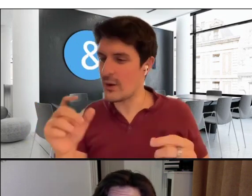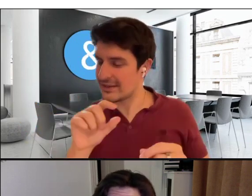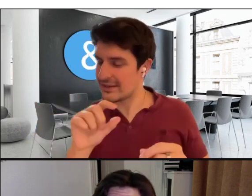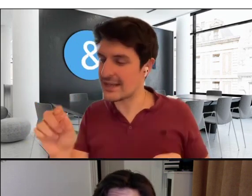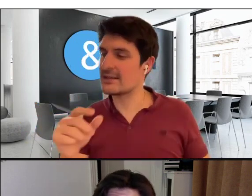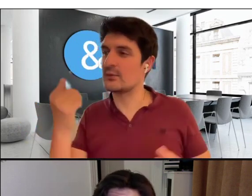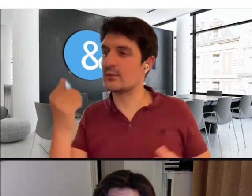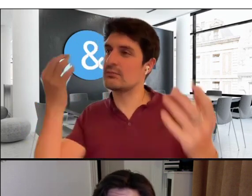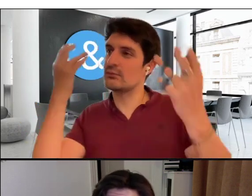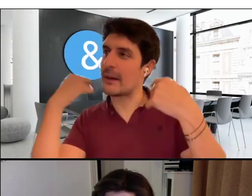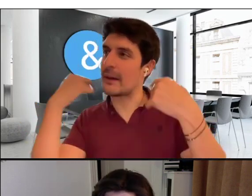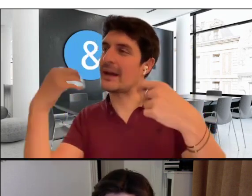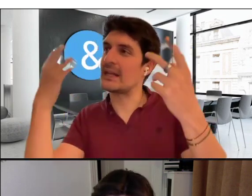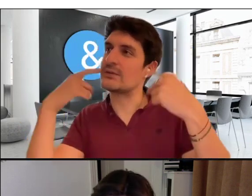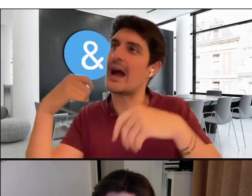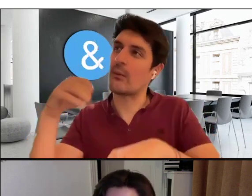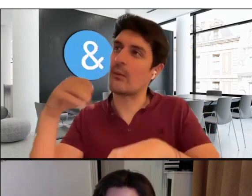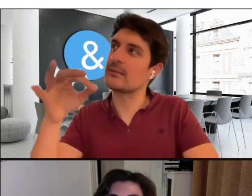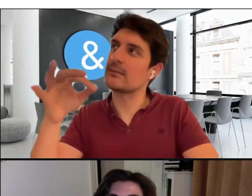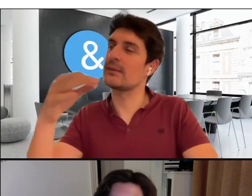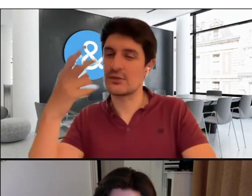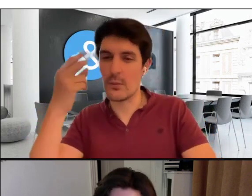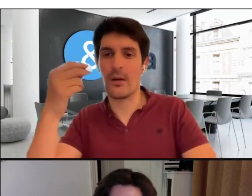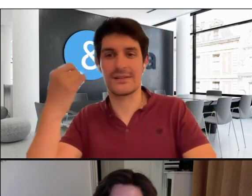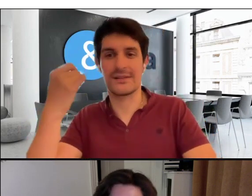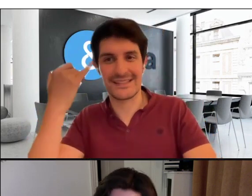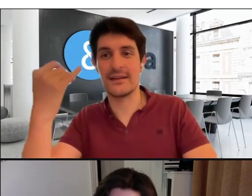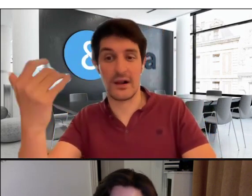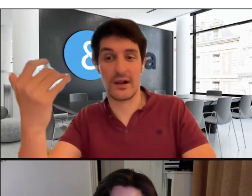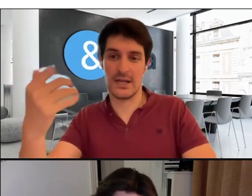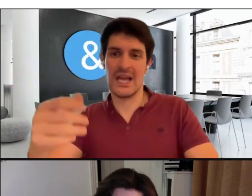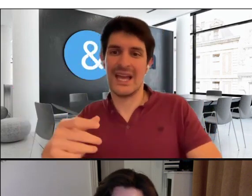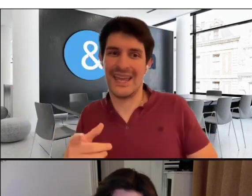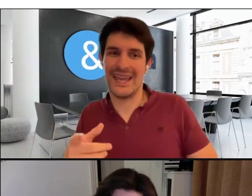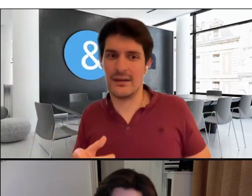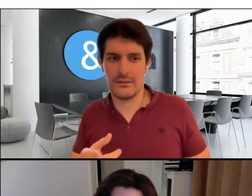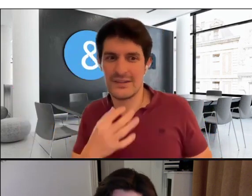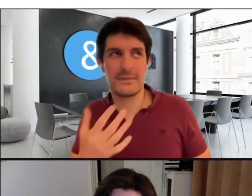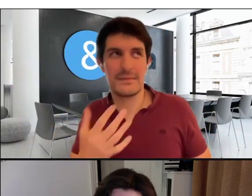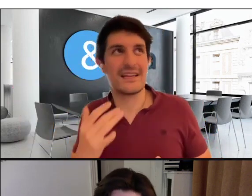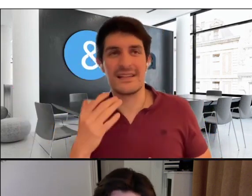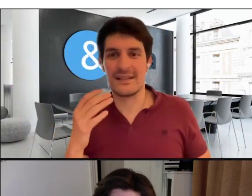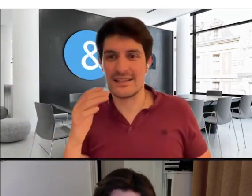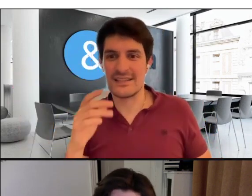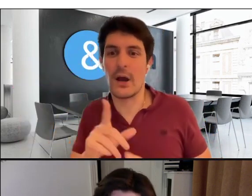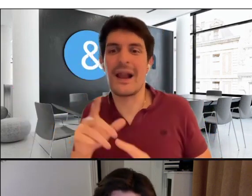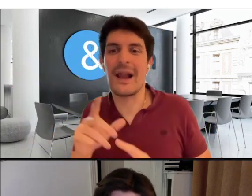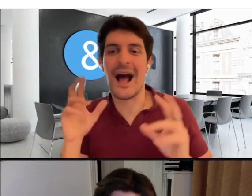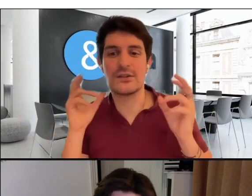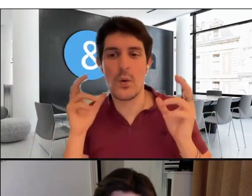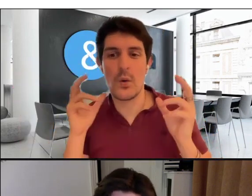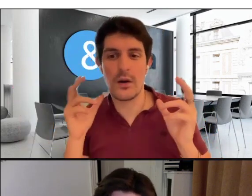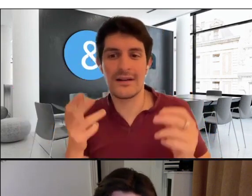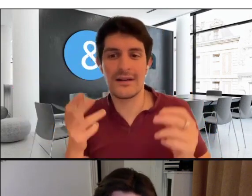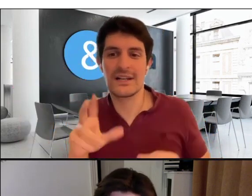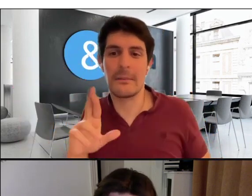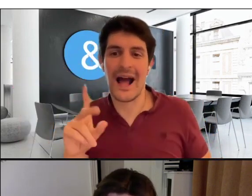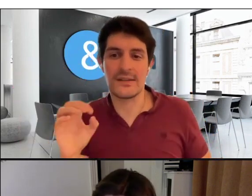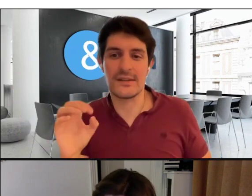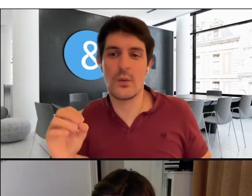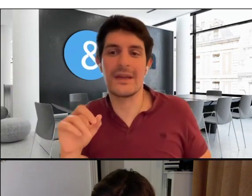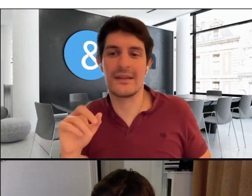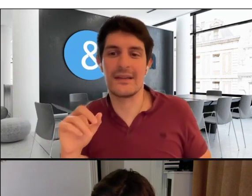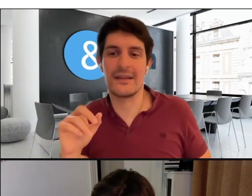texte, tu t'imprègnes, tu dis, ah ouais, je comprends, c'est bien. Et on se dit, mais c'est comme la radio,